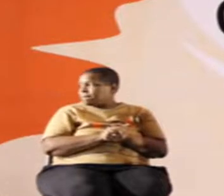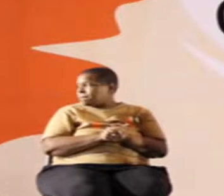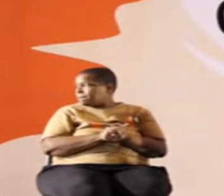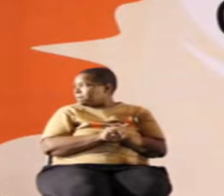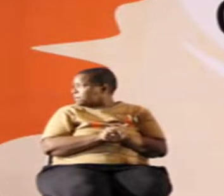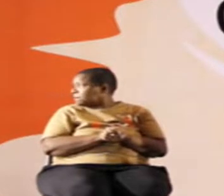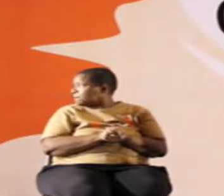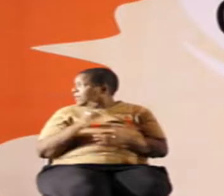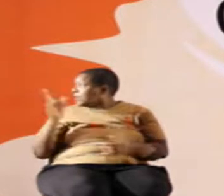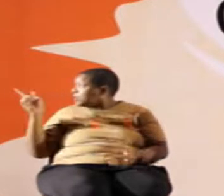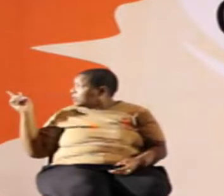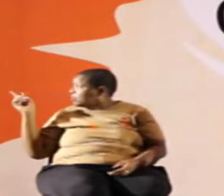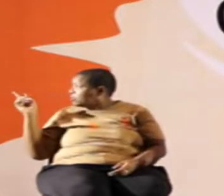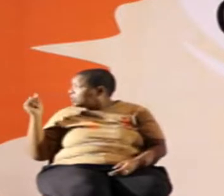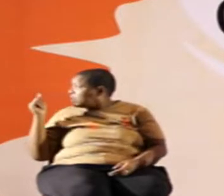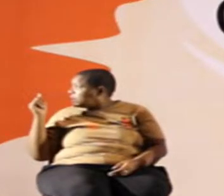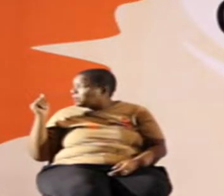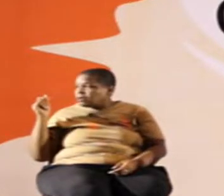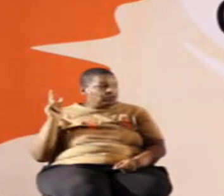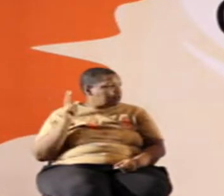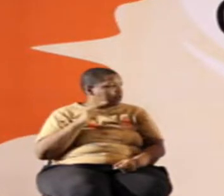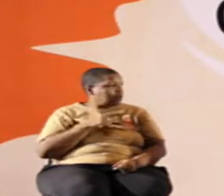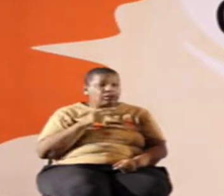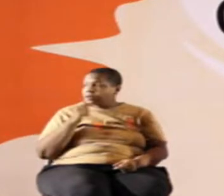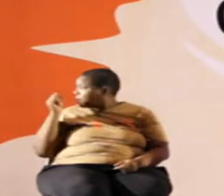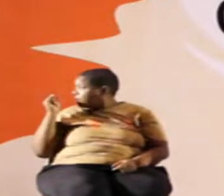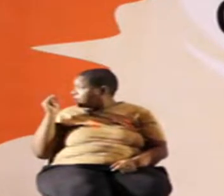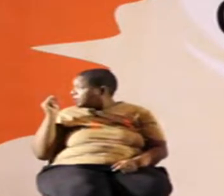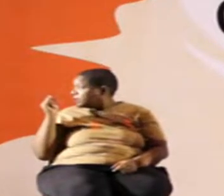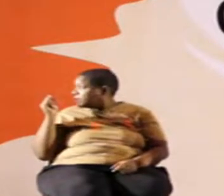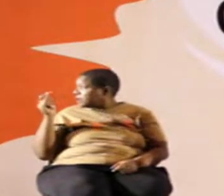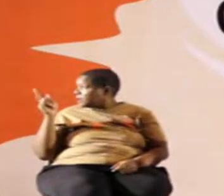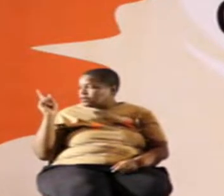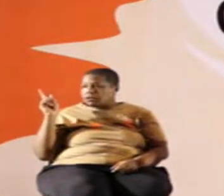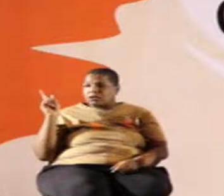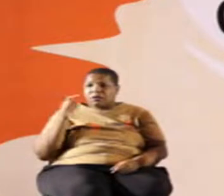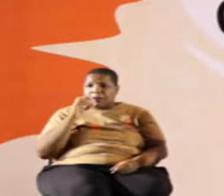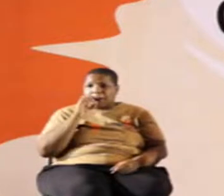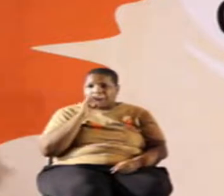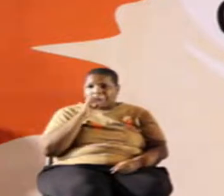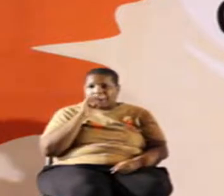não sei se já tem algum... Já temos algumas...